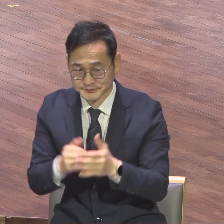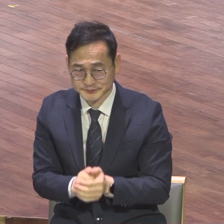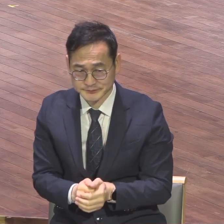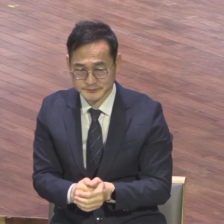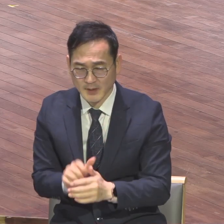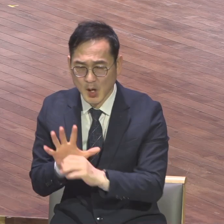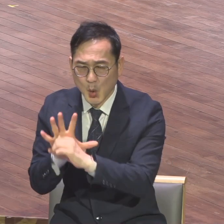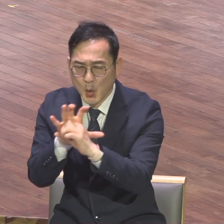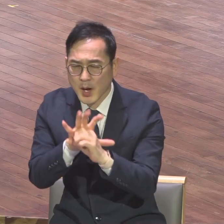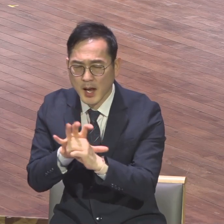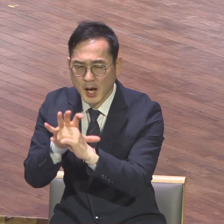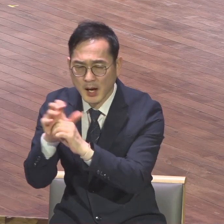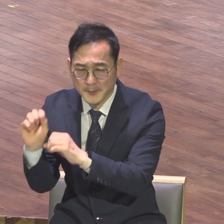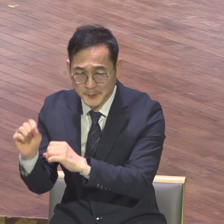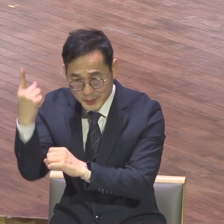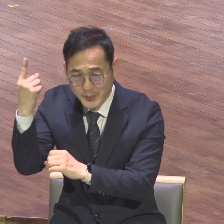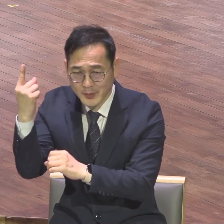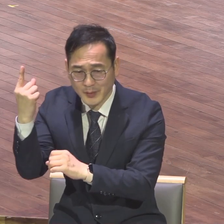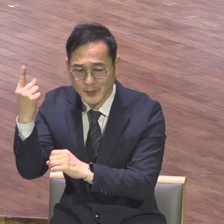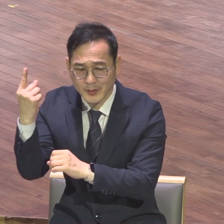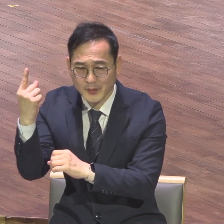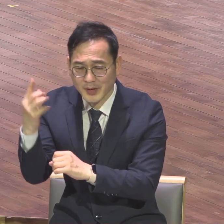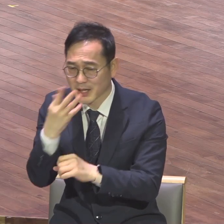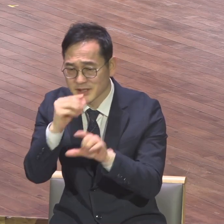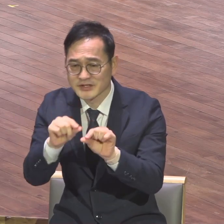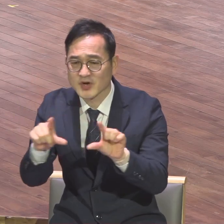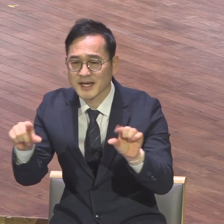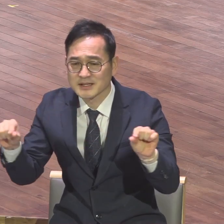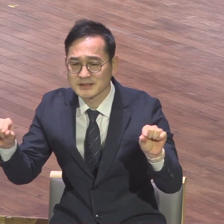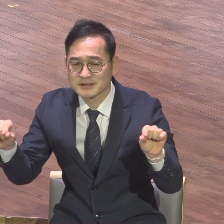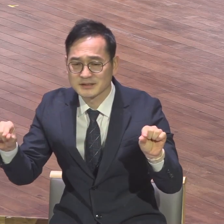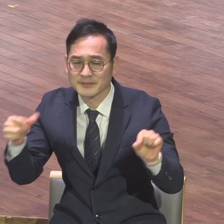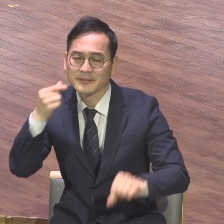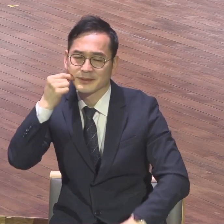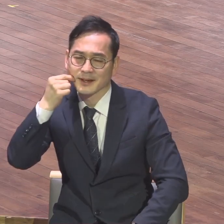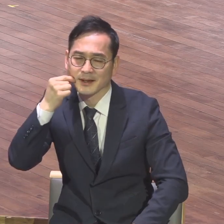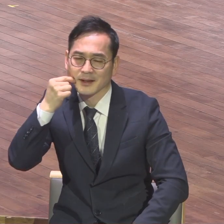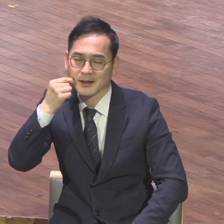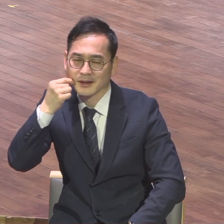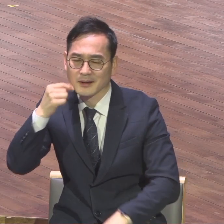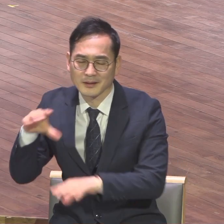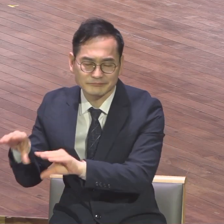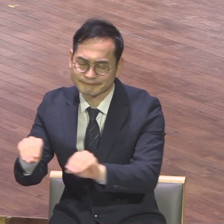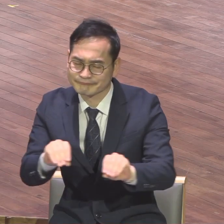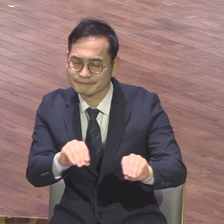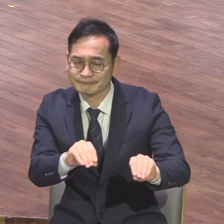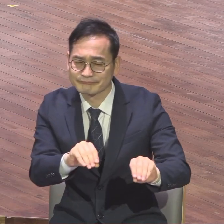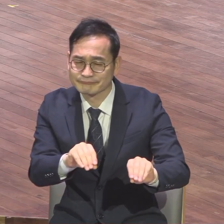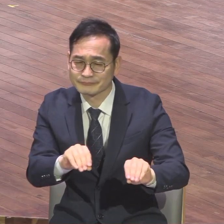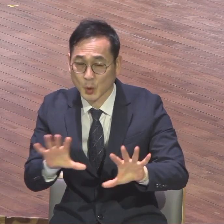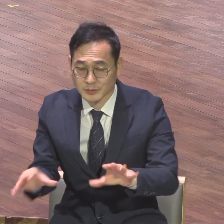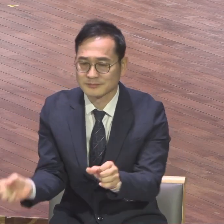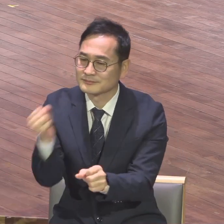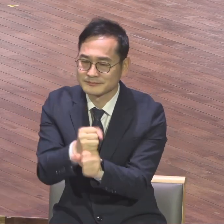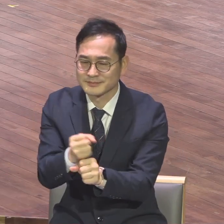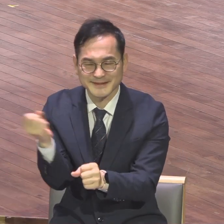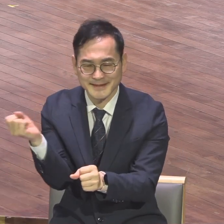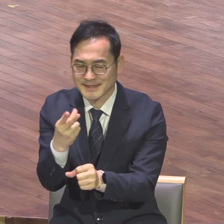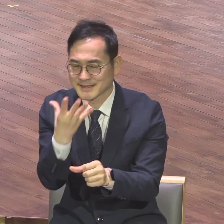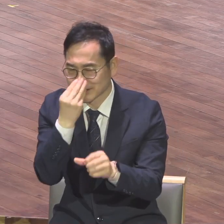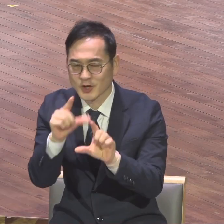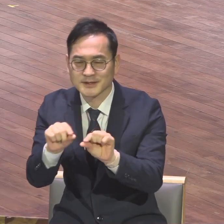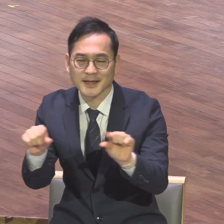팬데믹으로 인해서 중단되었던 성찬식을 진행하는 주일입니다. 현장 예배가